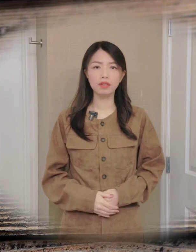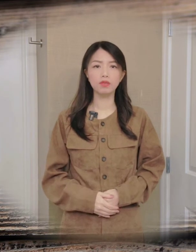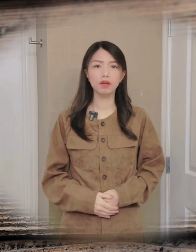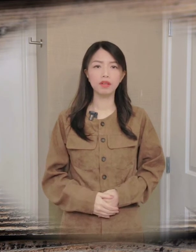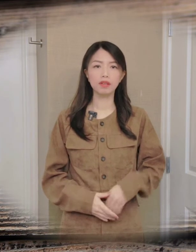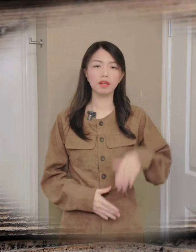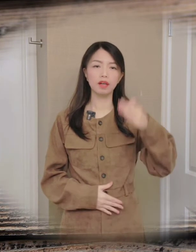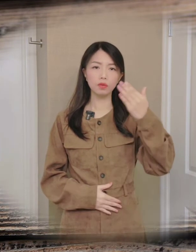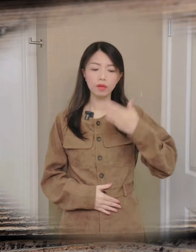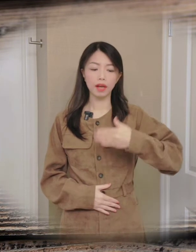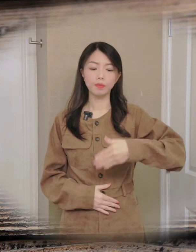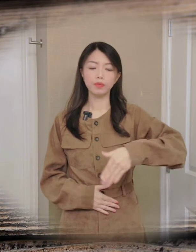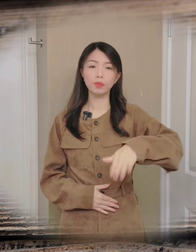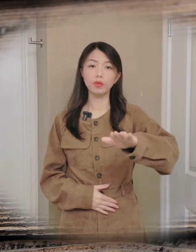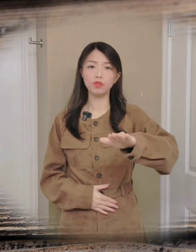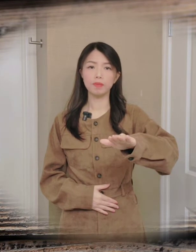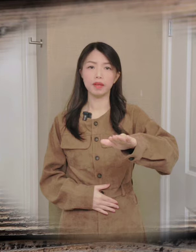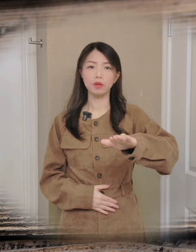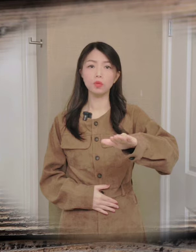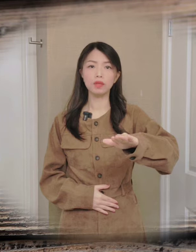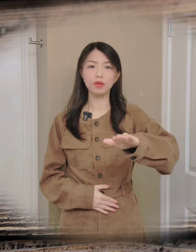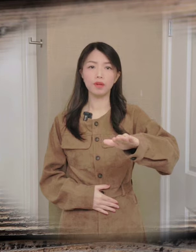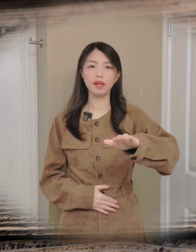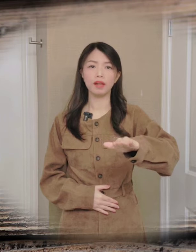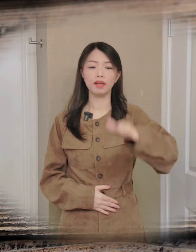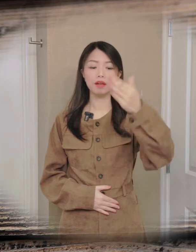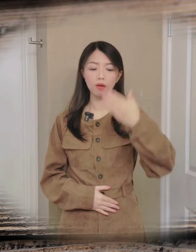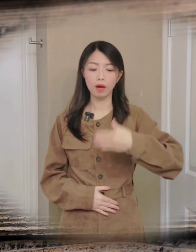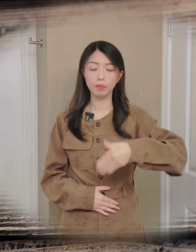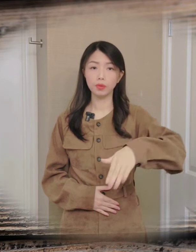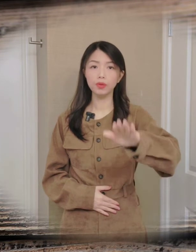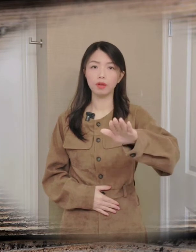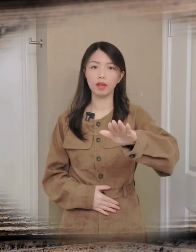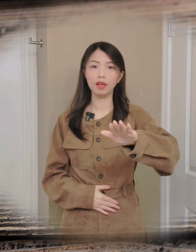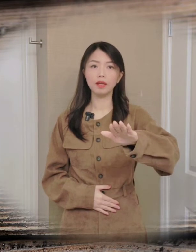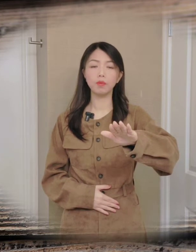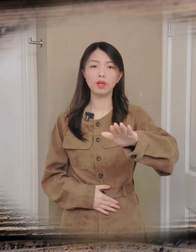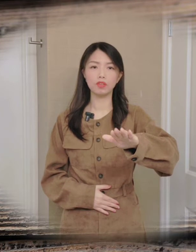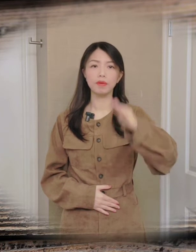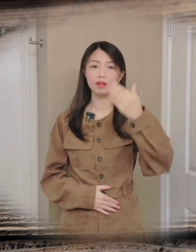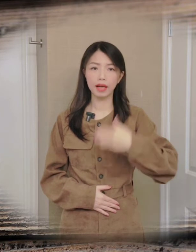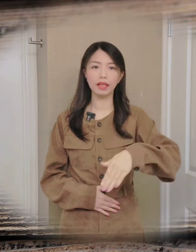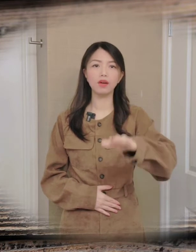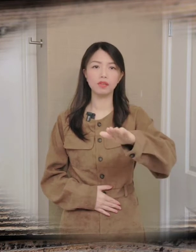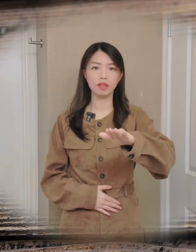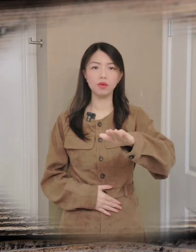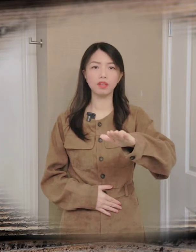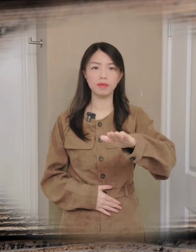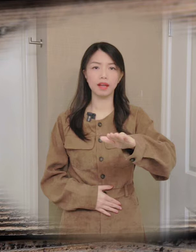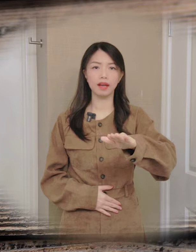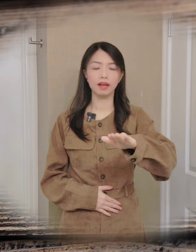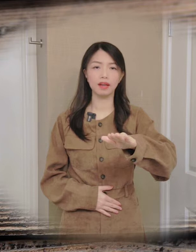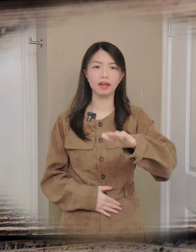가다라고 한 뜻의 수어는 손을 이렇게 앞으로 보내주시면 돼요. 손등이 위를 향하기 위해서 앞으로 이렇게 보내주시면 가다라고 한 뜻의